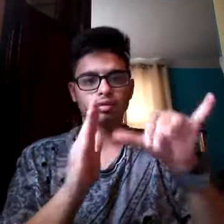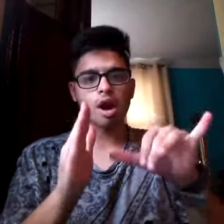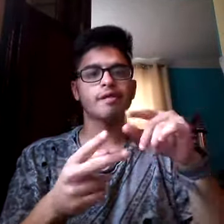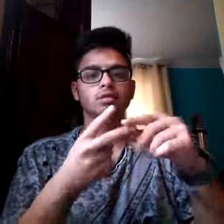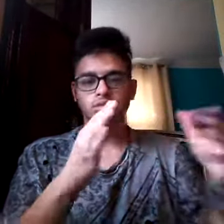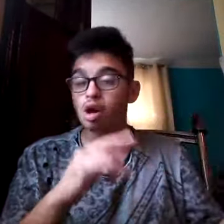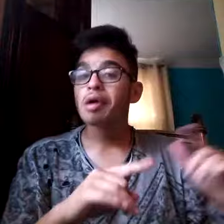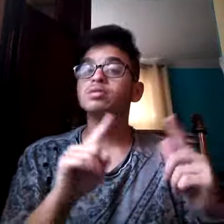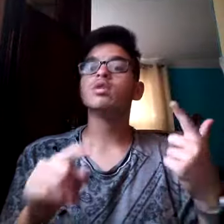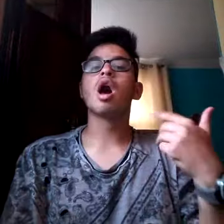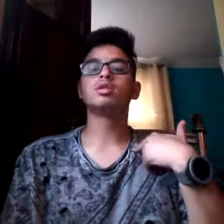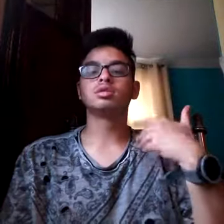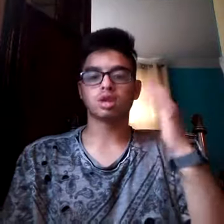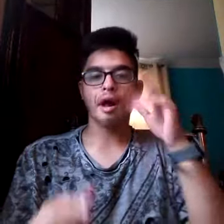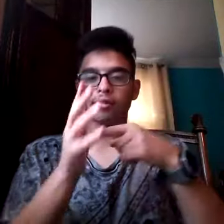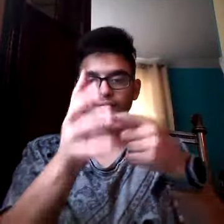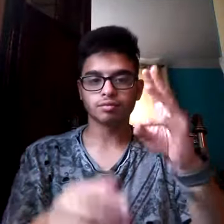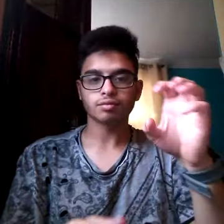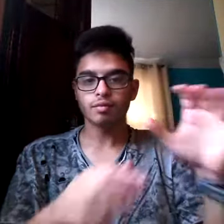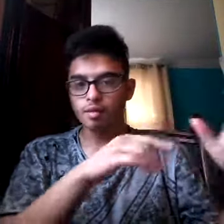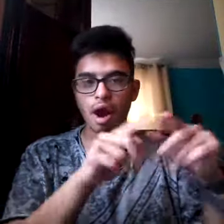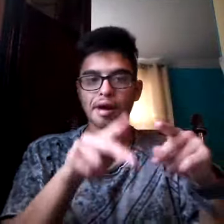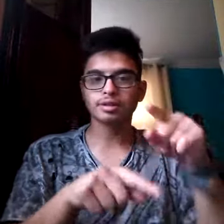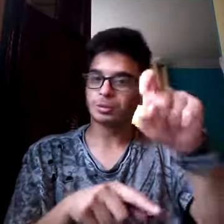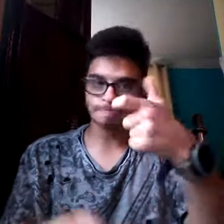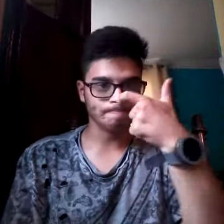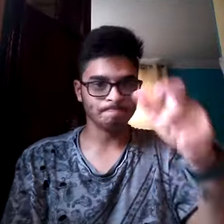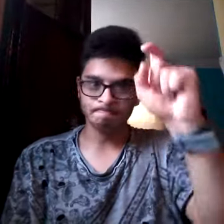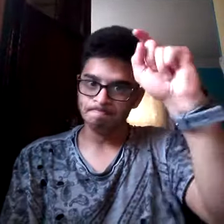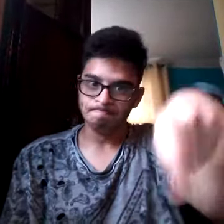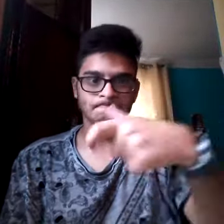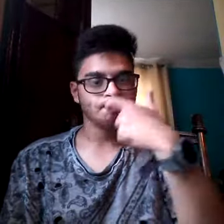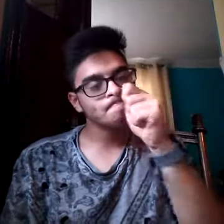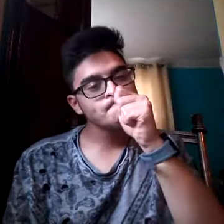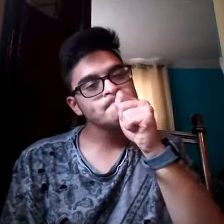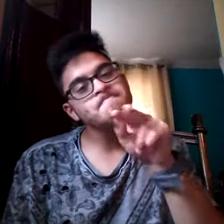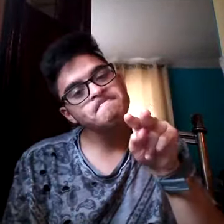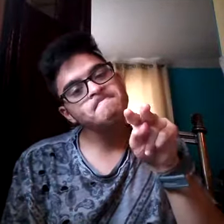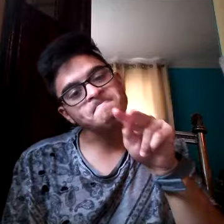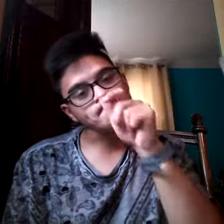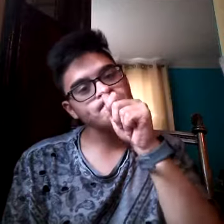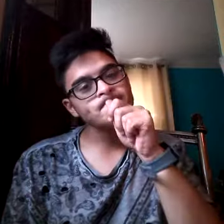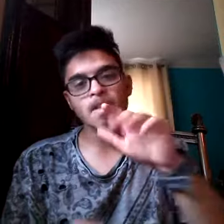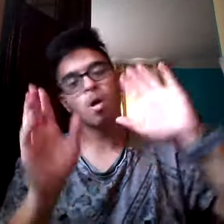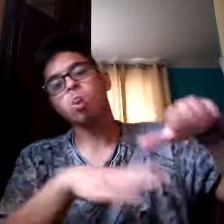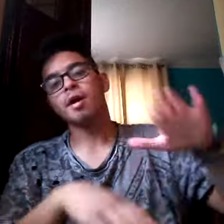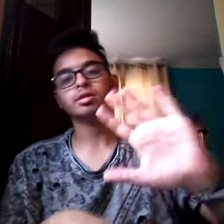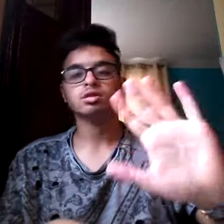gente no entendía qué estaba pasando. Estos eran turistas que estaban confundidos. Y aquí, como se adherió